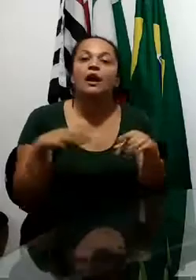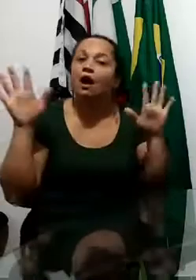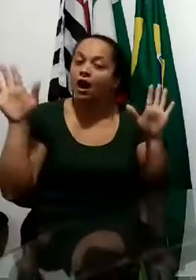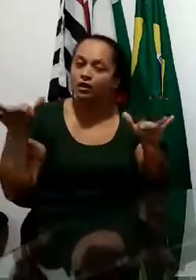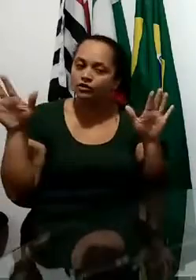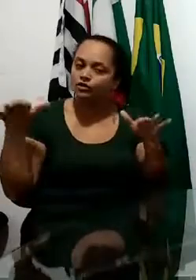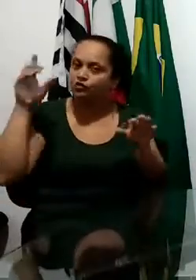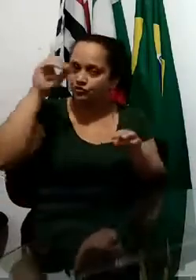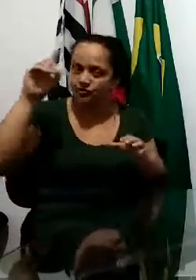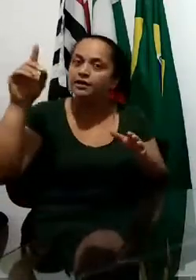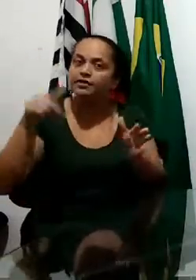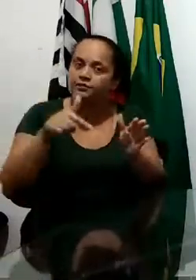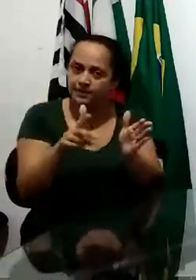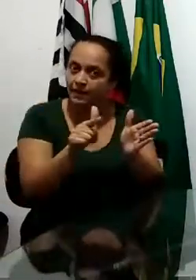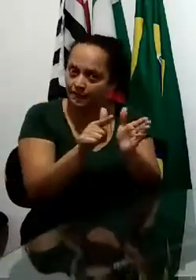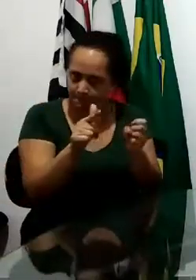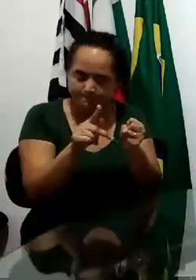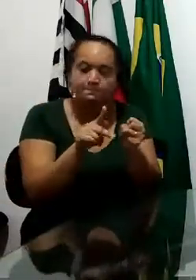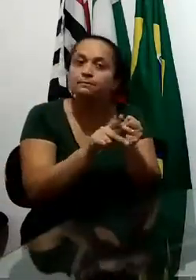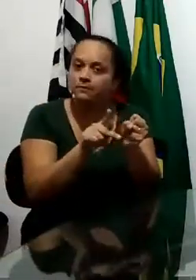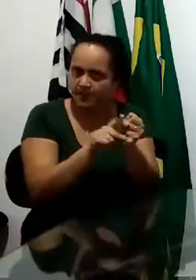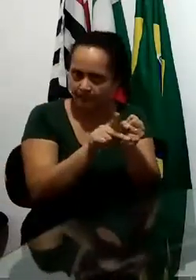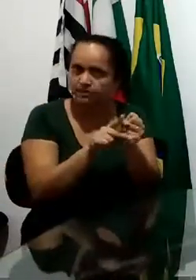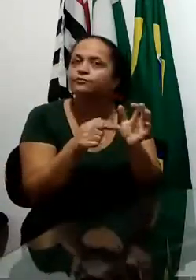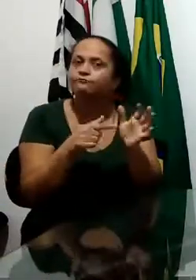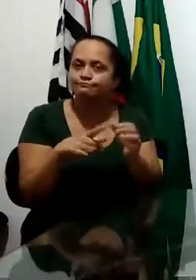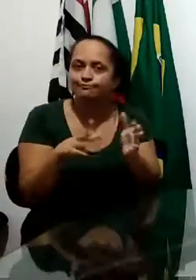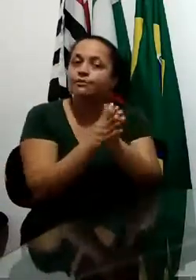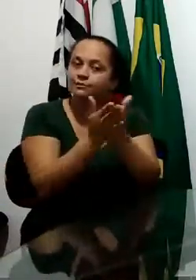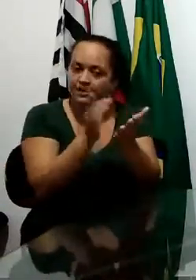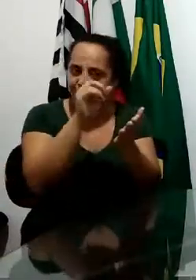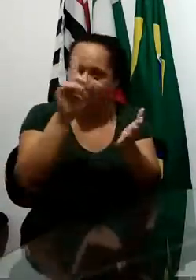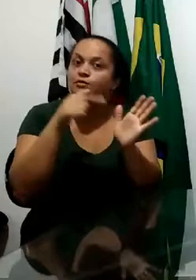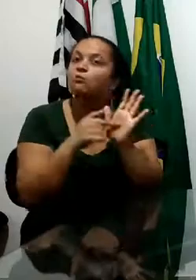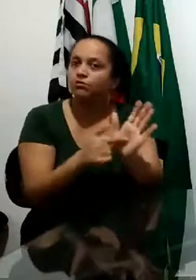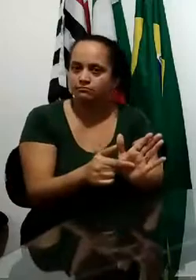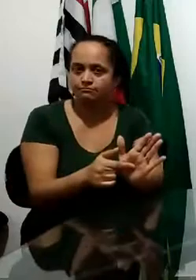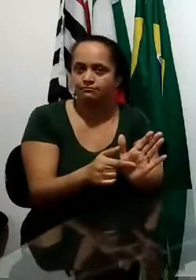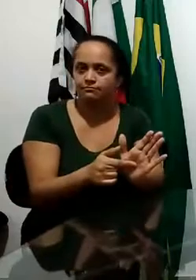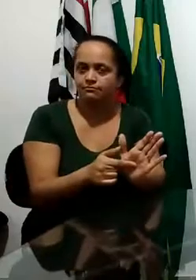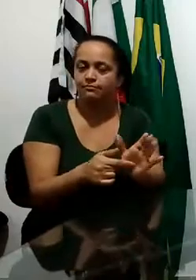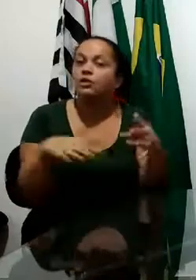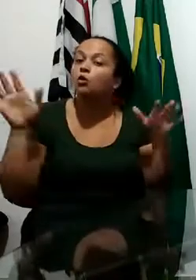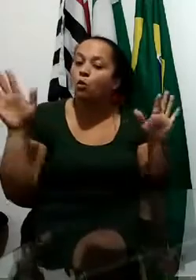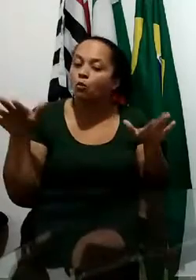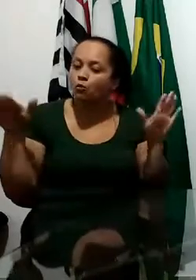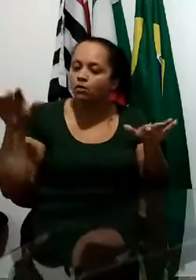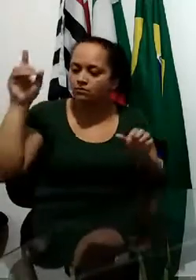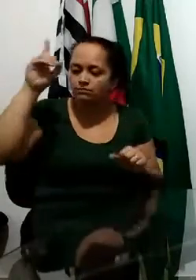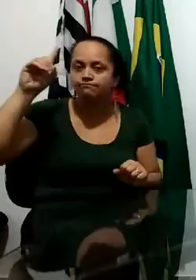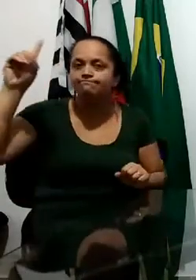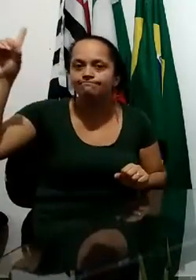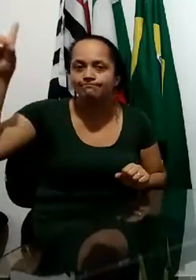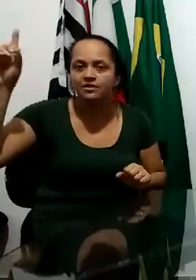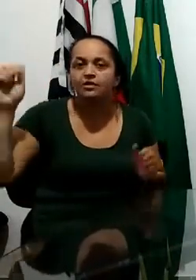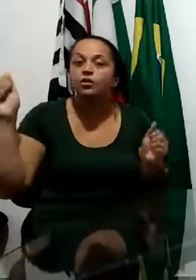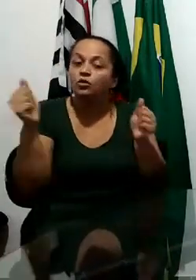em Pedro, tá? Você pode ler na carta de Pedro. Os anjos de Deus, quando